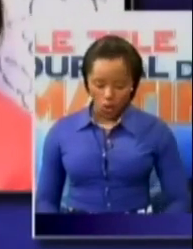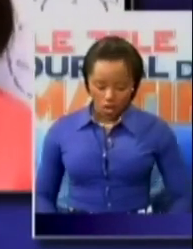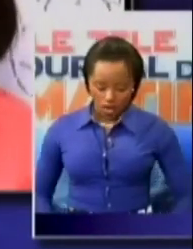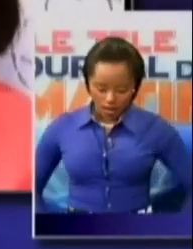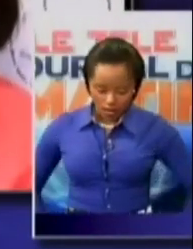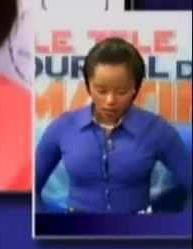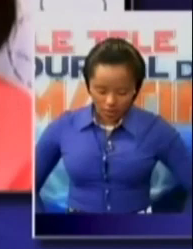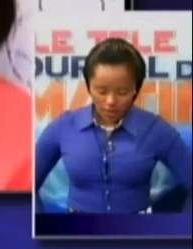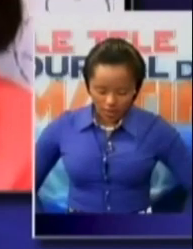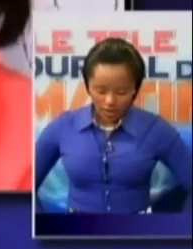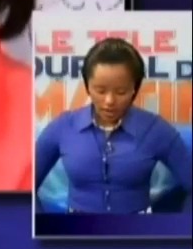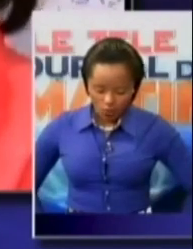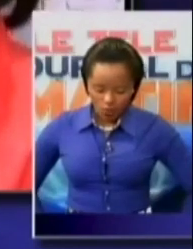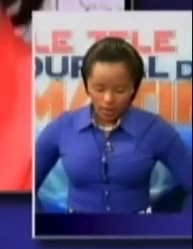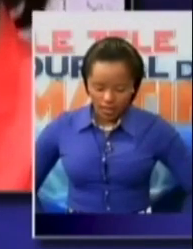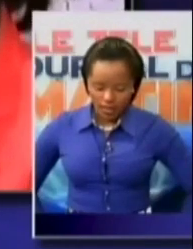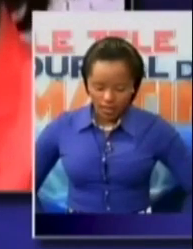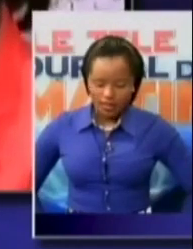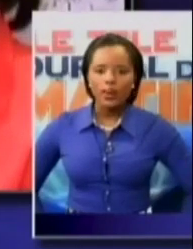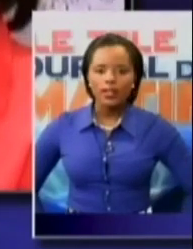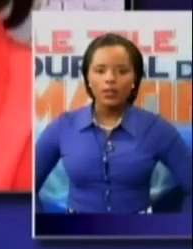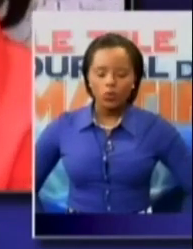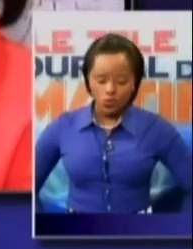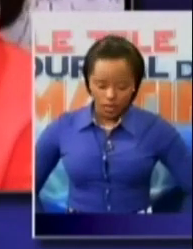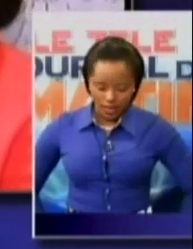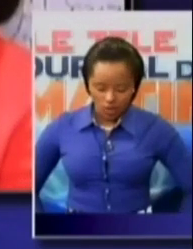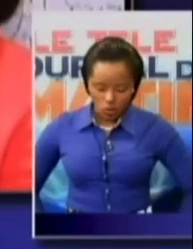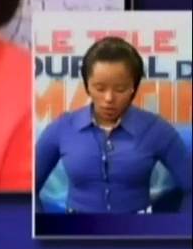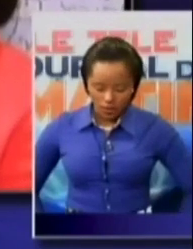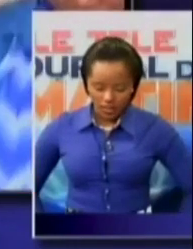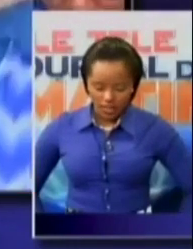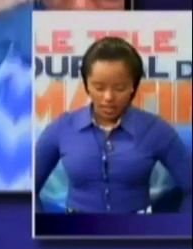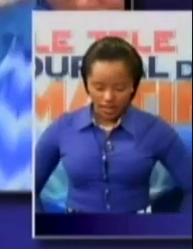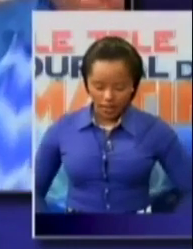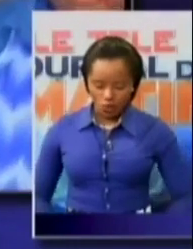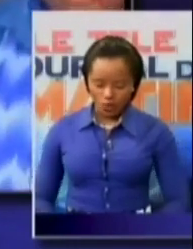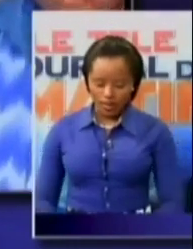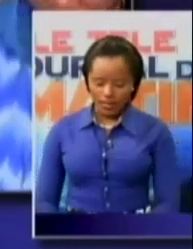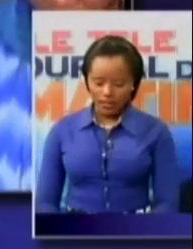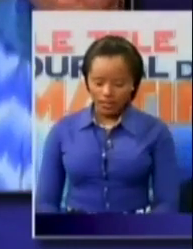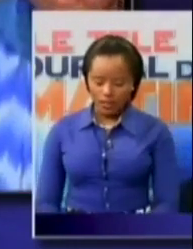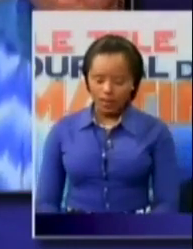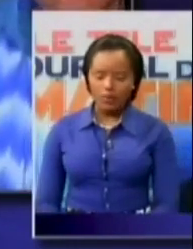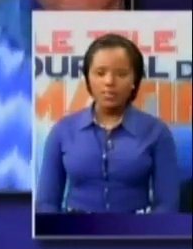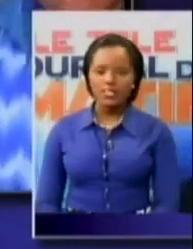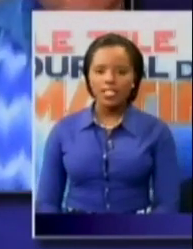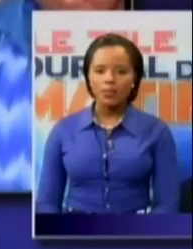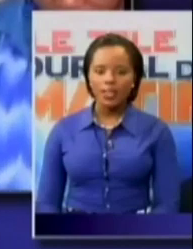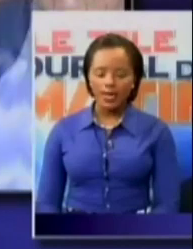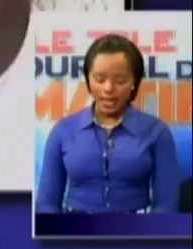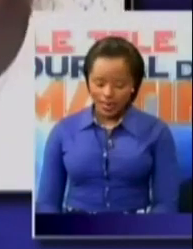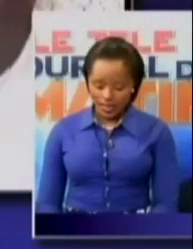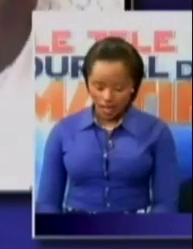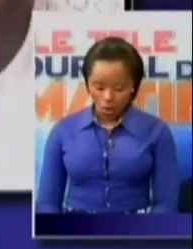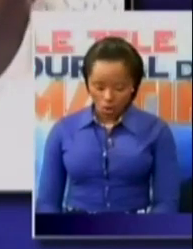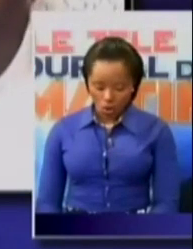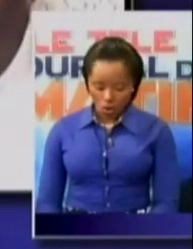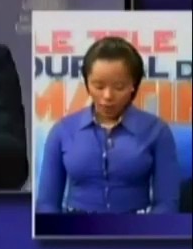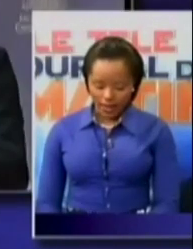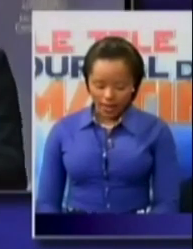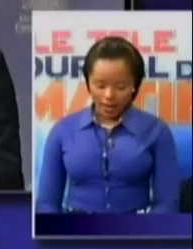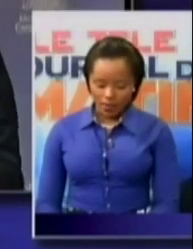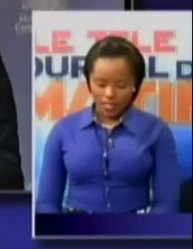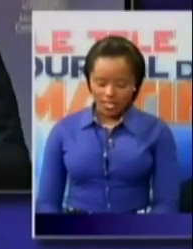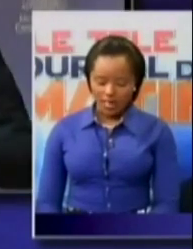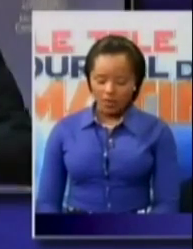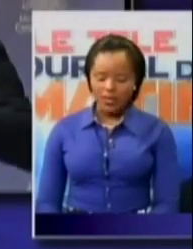préscolaire. Ministre travaux publics transport et communication Fritz Kayo présenté travail ministère a réalisé dans